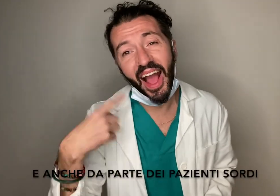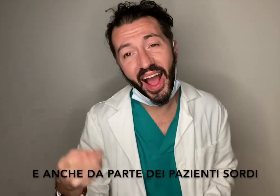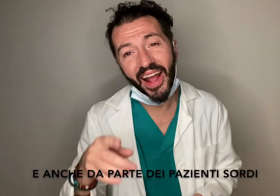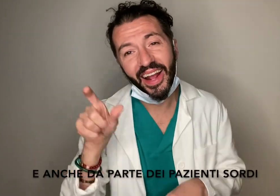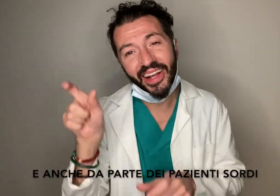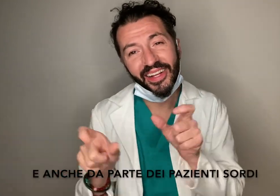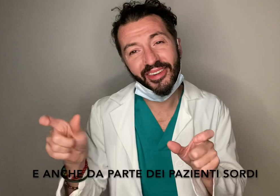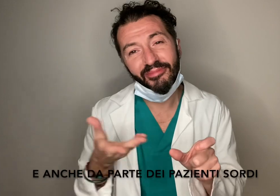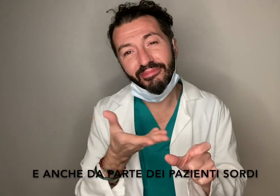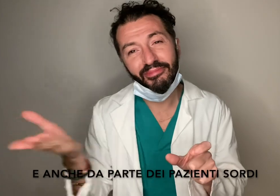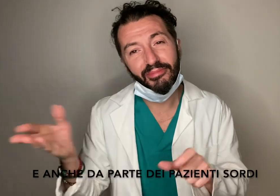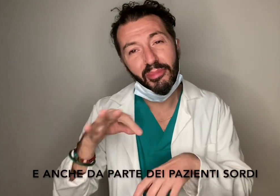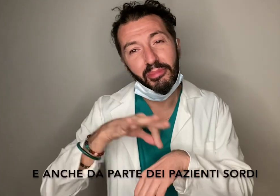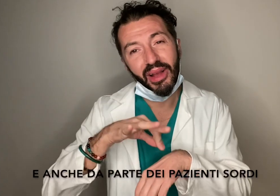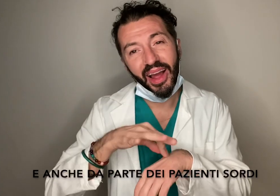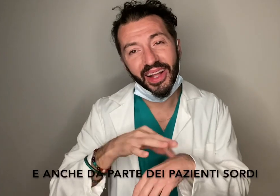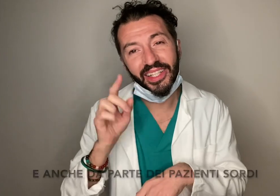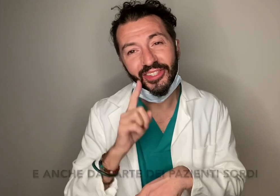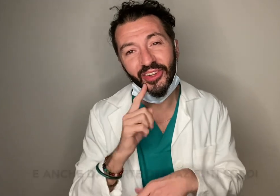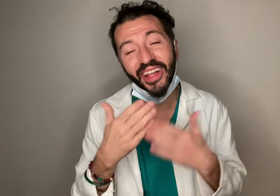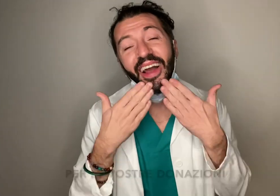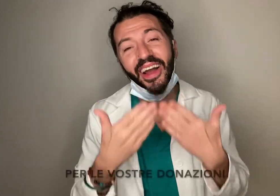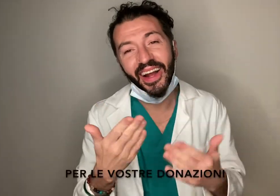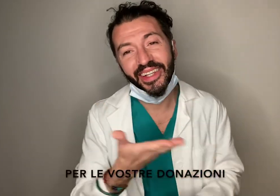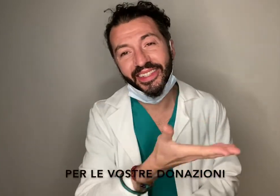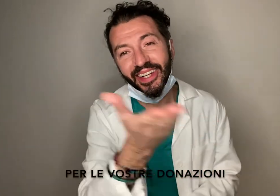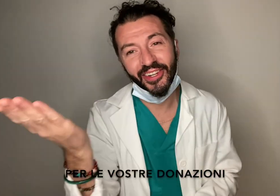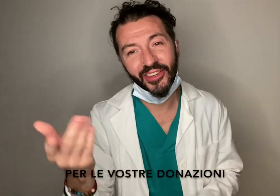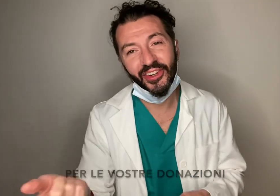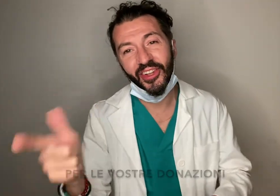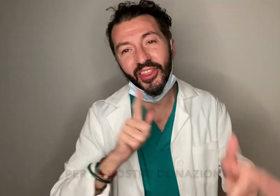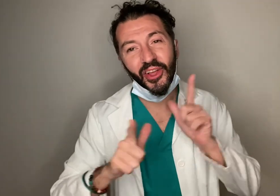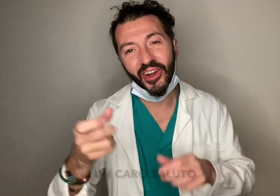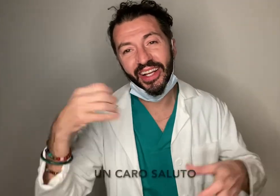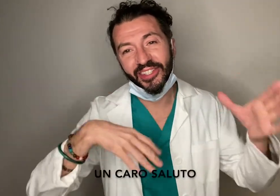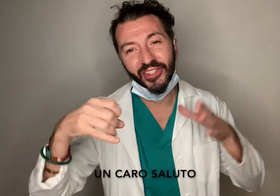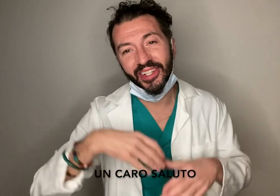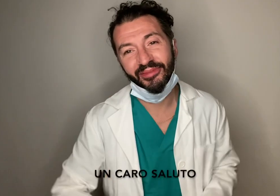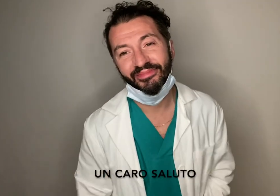parte dei pazienti sordi per le vostre donazioni. Un caro saluto.